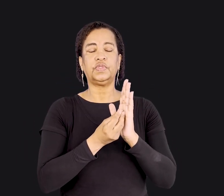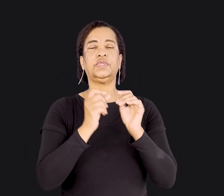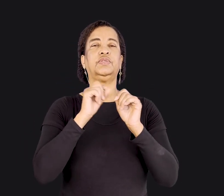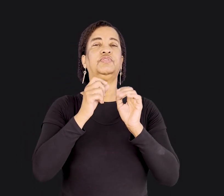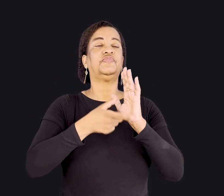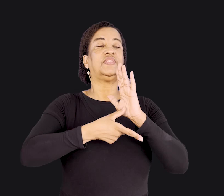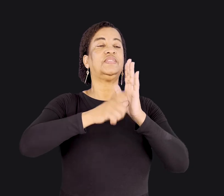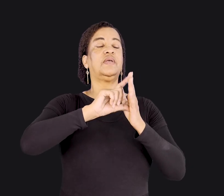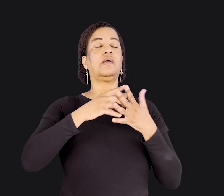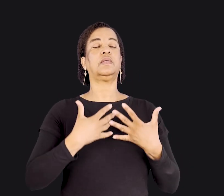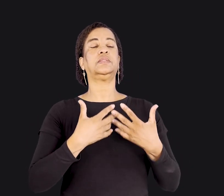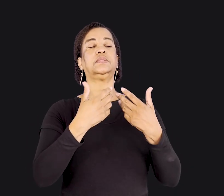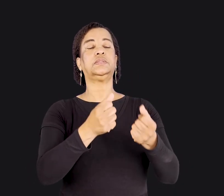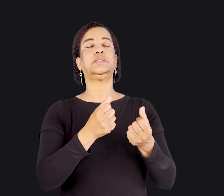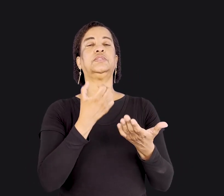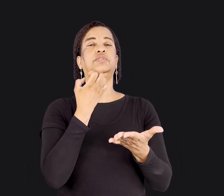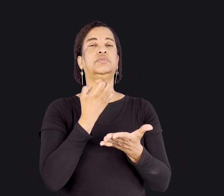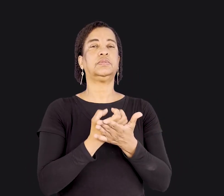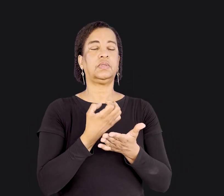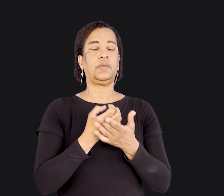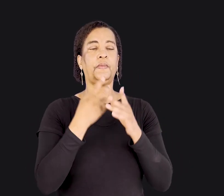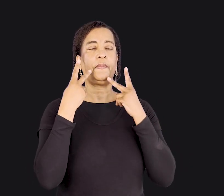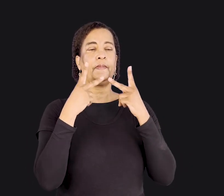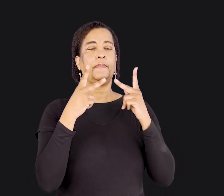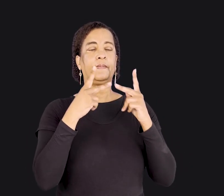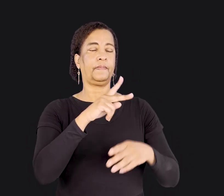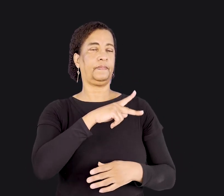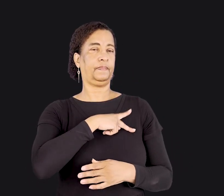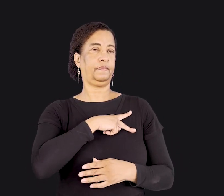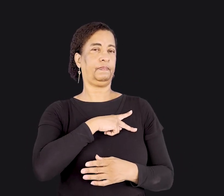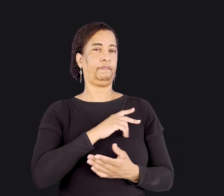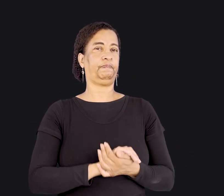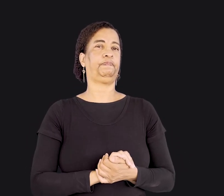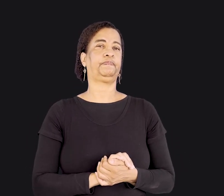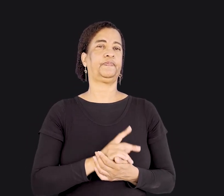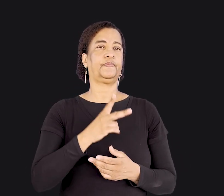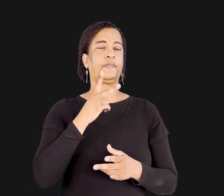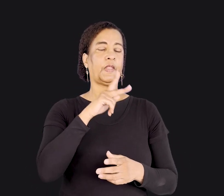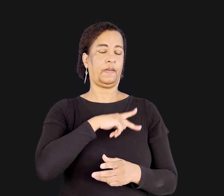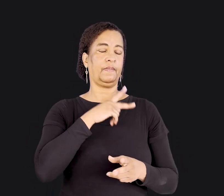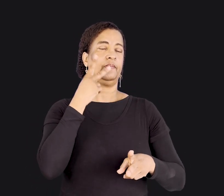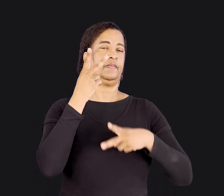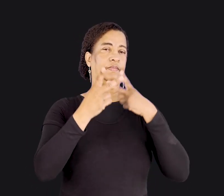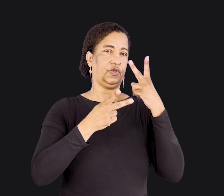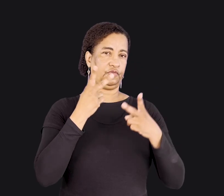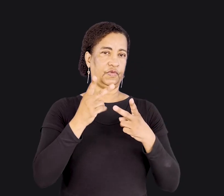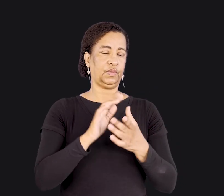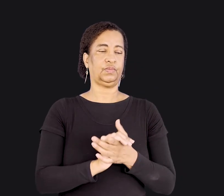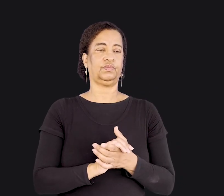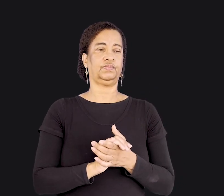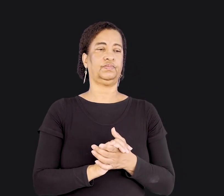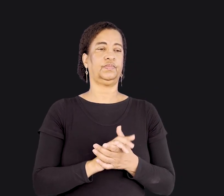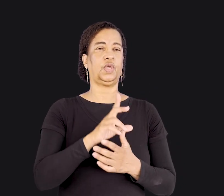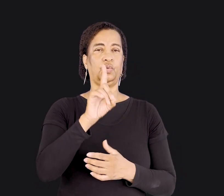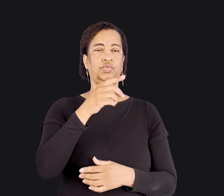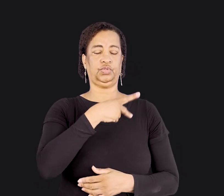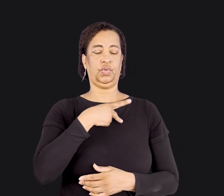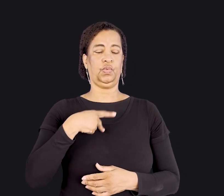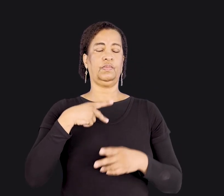de receberem o evangelho pregado por Paulo. Ele acabou de dizer, não? Uma vez um pastor estava